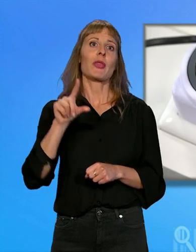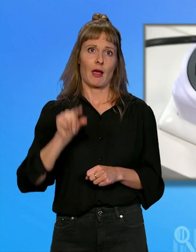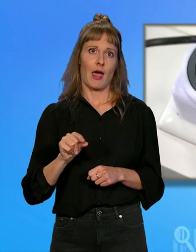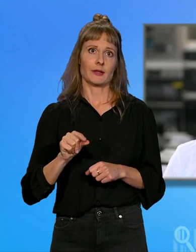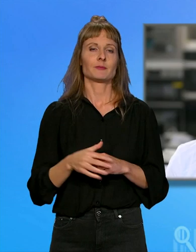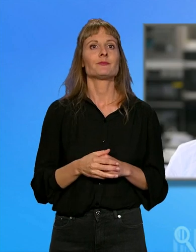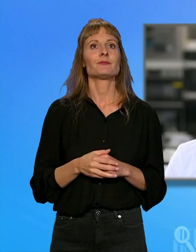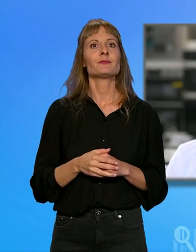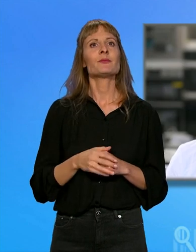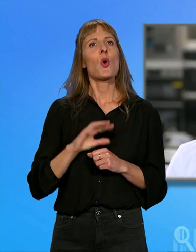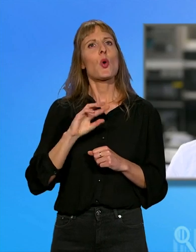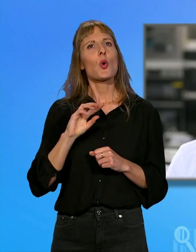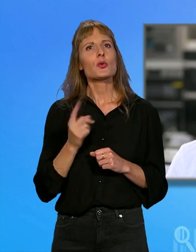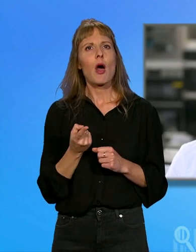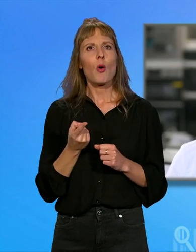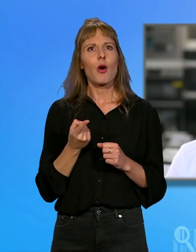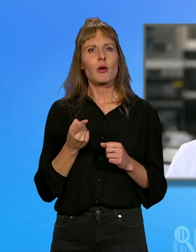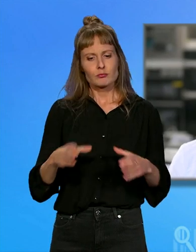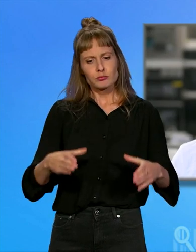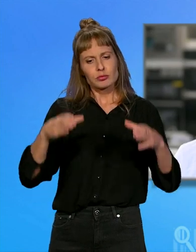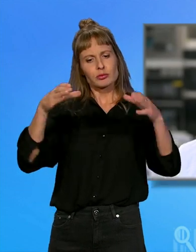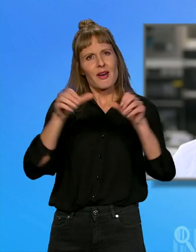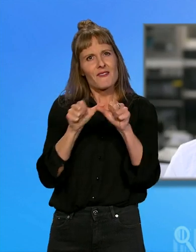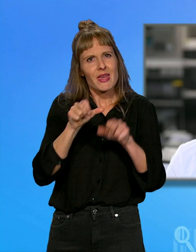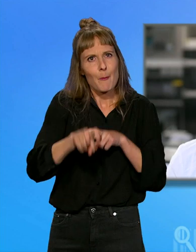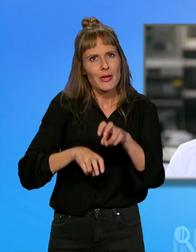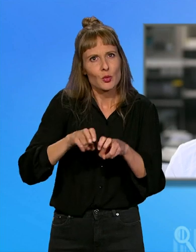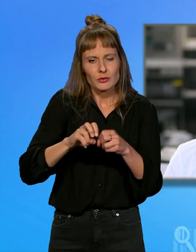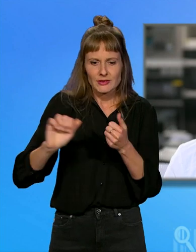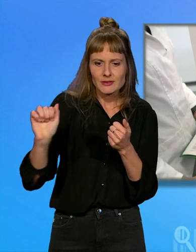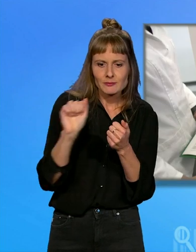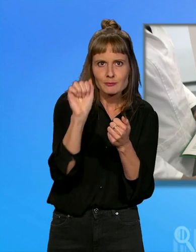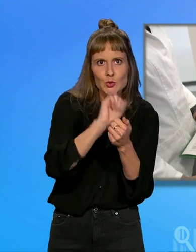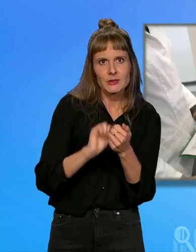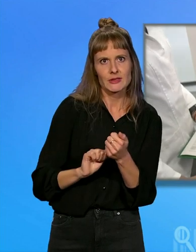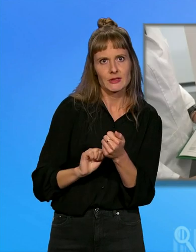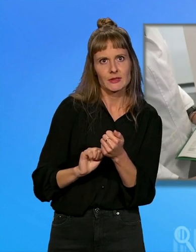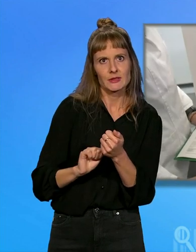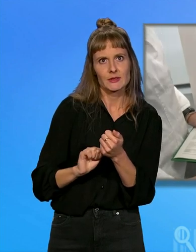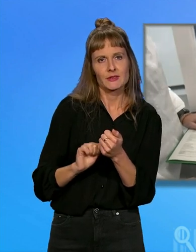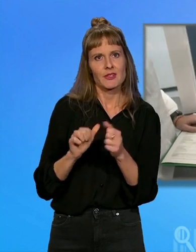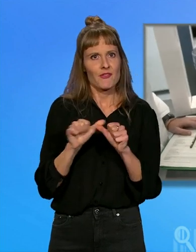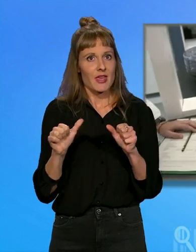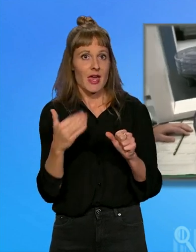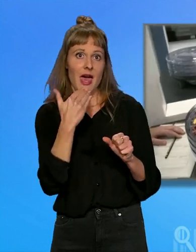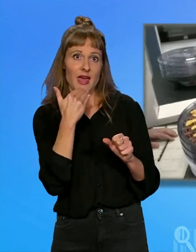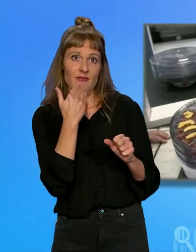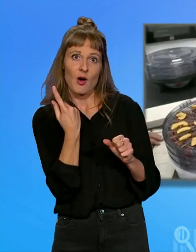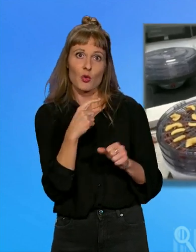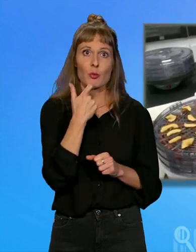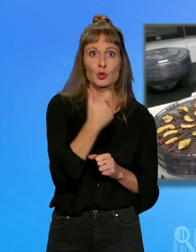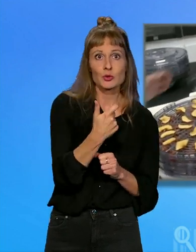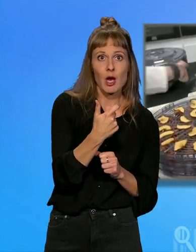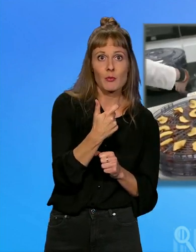die Handhabung an. Wie sind die Geräte zu reinigen? Wie groß, sperrig sind die Geräte? Wie viel Dörrgut kann